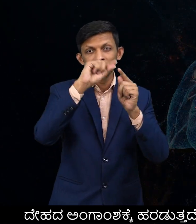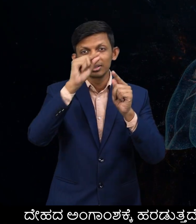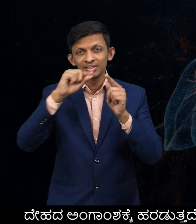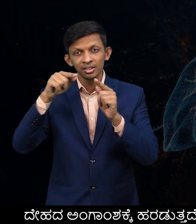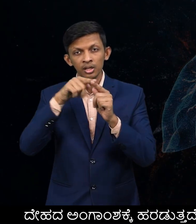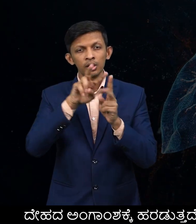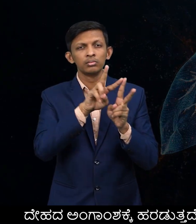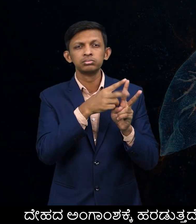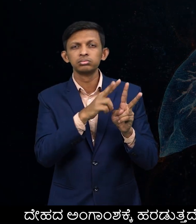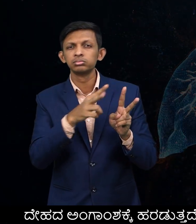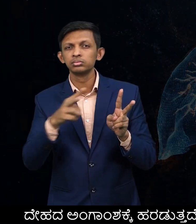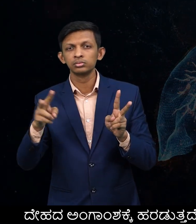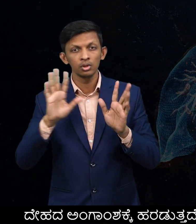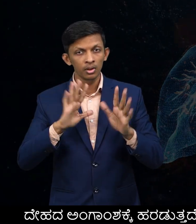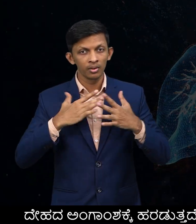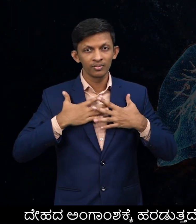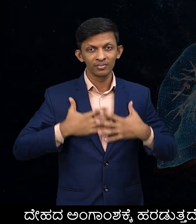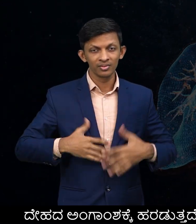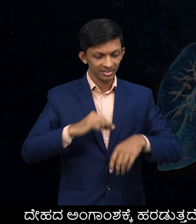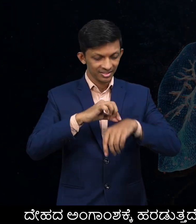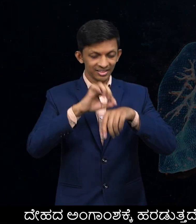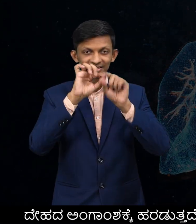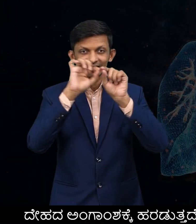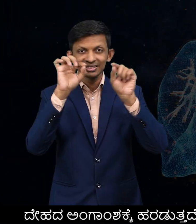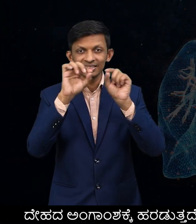ಹರಡುತ್ತದೆ ಮತ್ತು ಪ್ರತಿ ಜೀವಕೋಶವನ್ನು ತಲುಪುತ್ತದೆ.